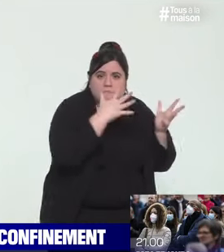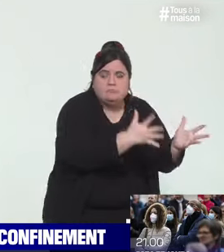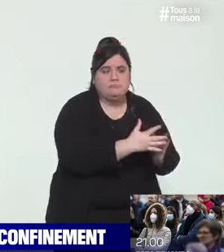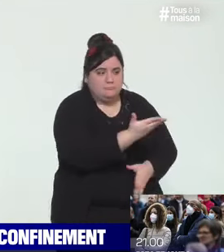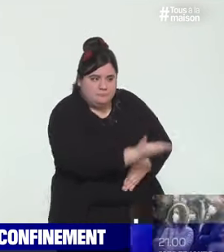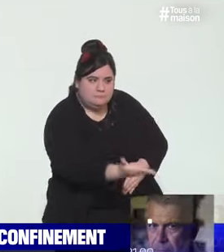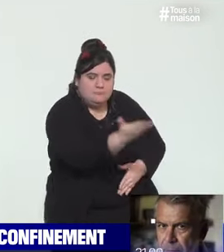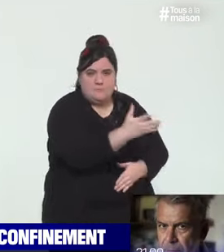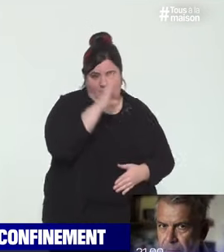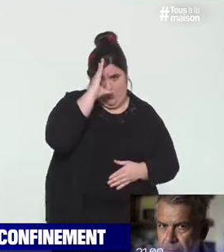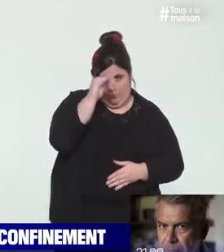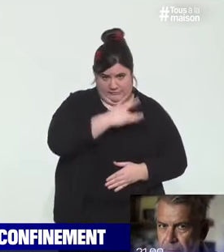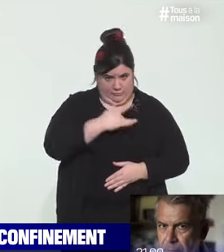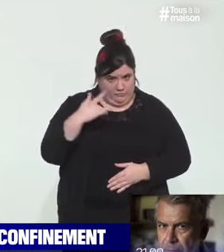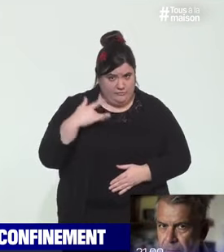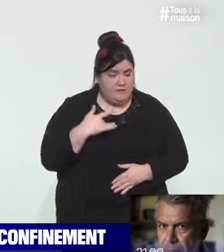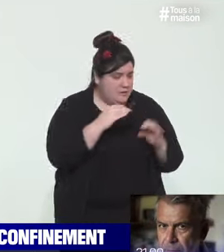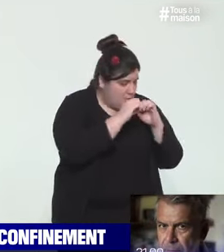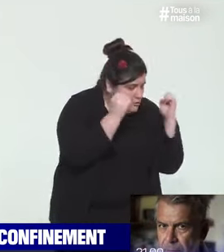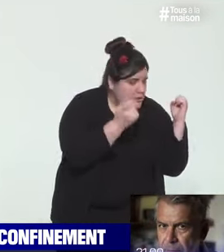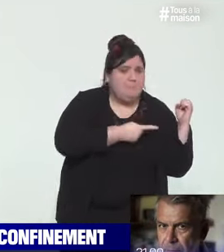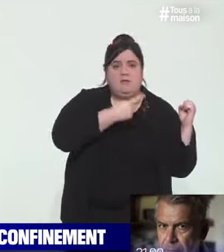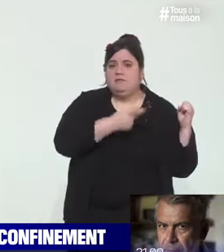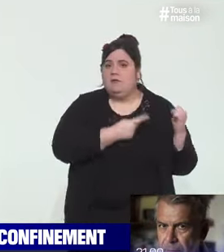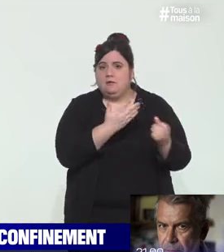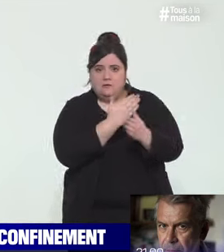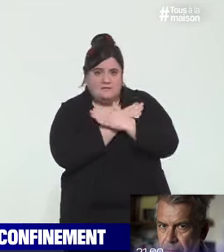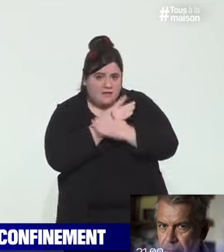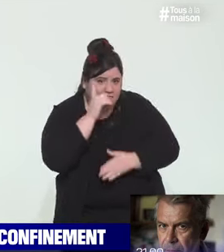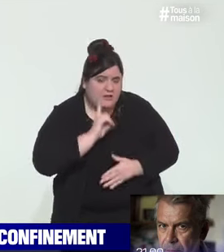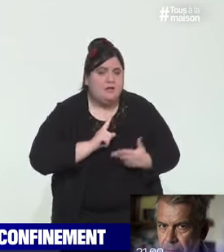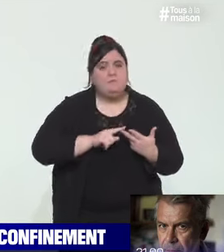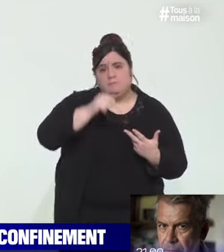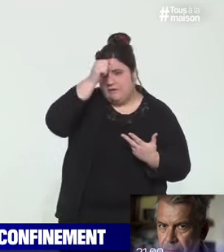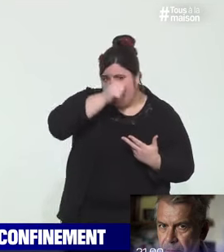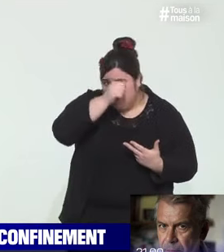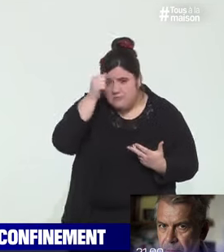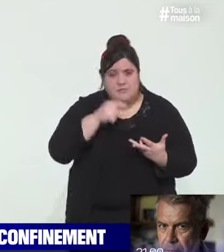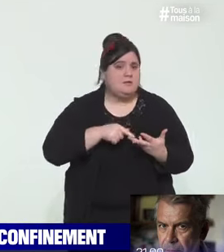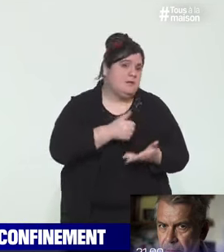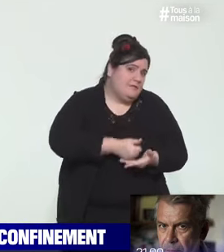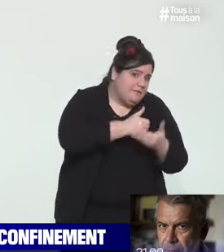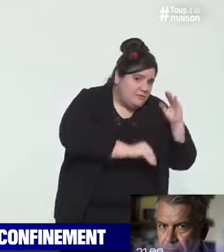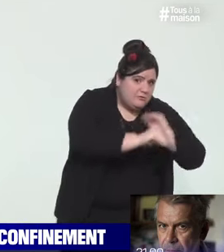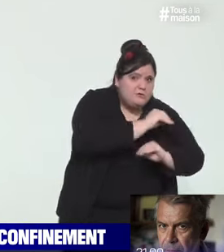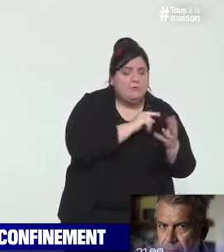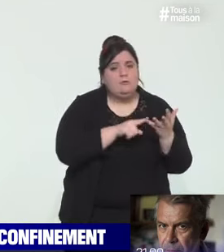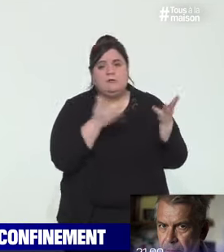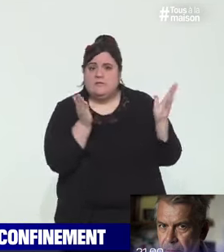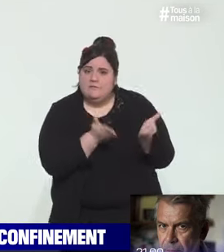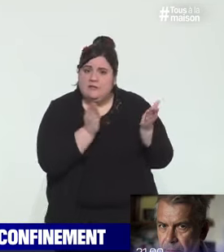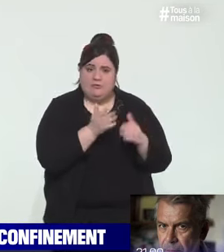professionnels de santé, à tous les médecins, les sages-femmes, les infirmiers, les aides-soignants, les agents de services hospitaliers,